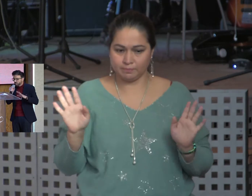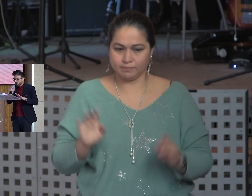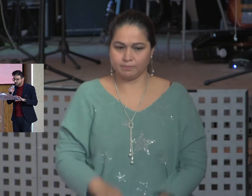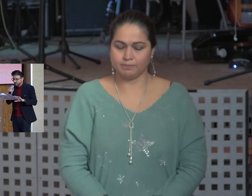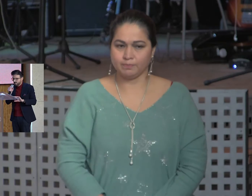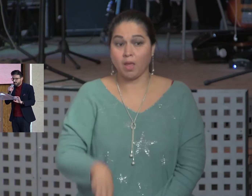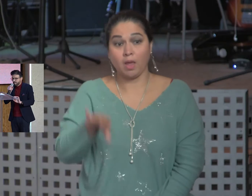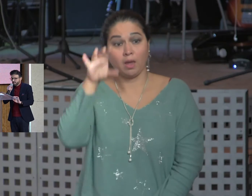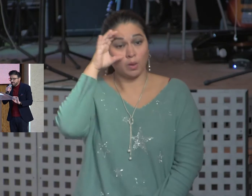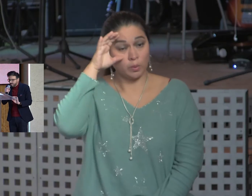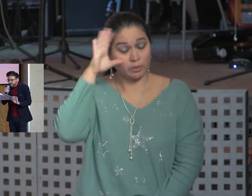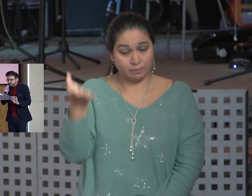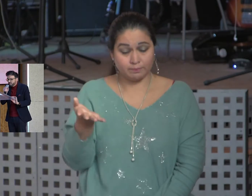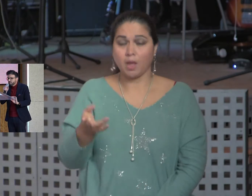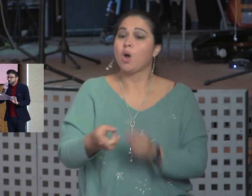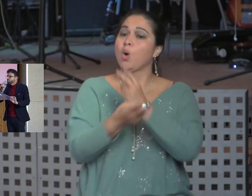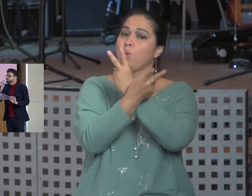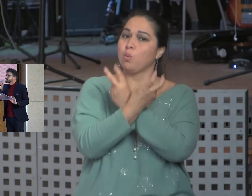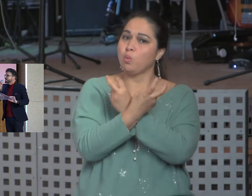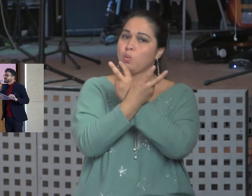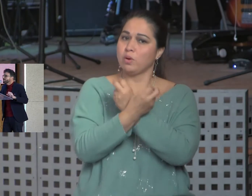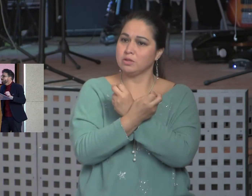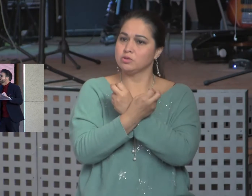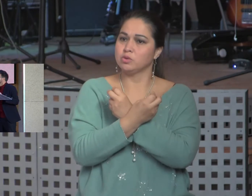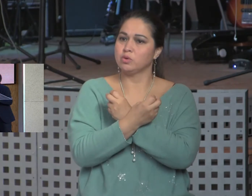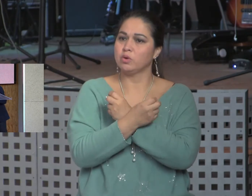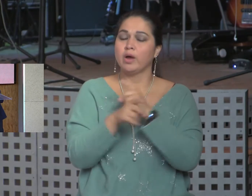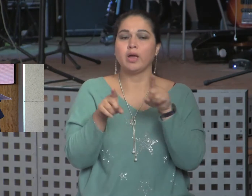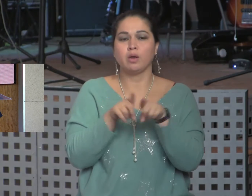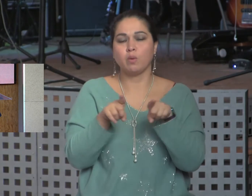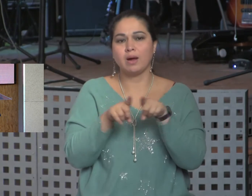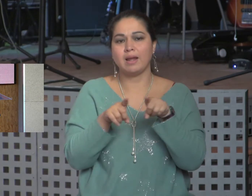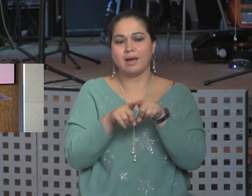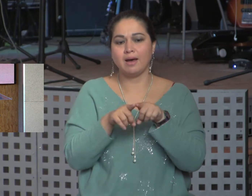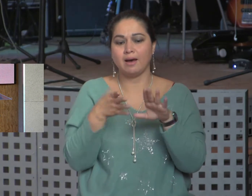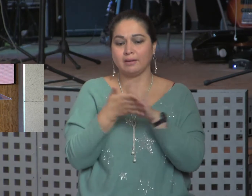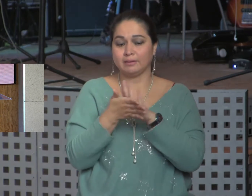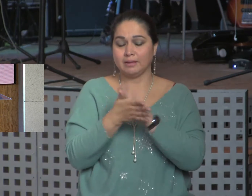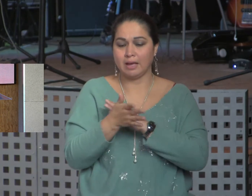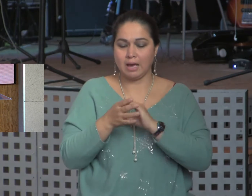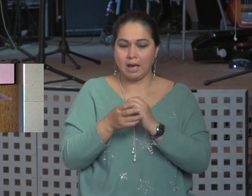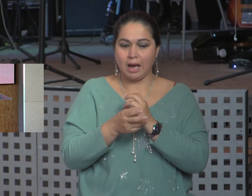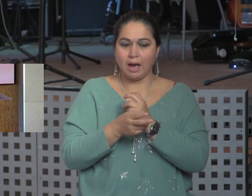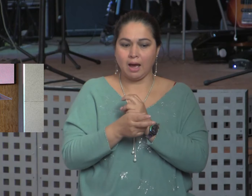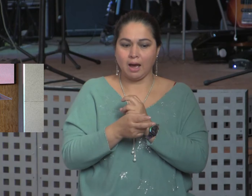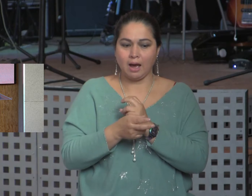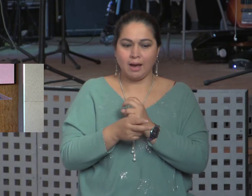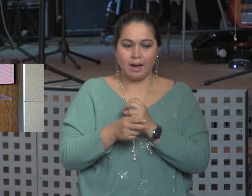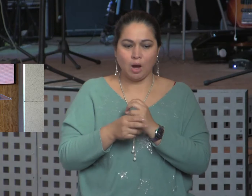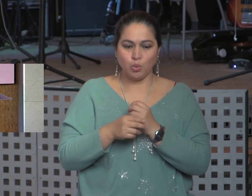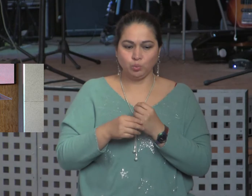un hueso es un tejido vivo.